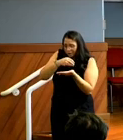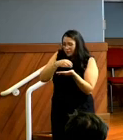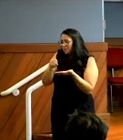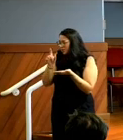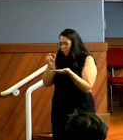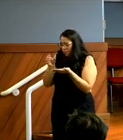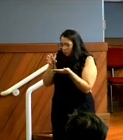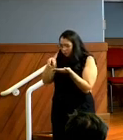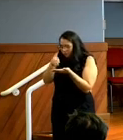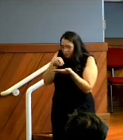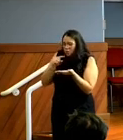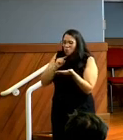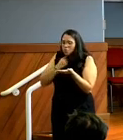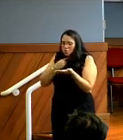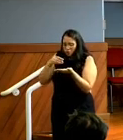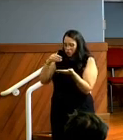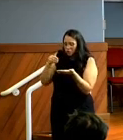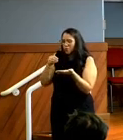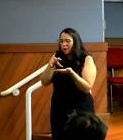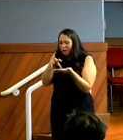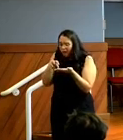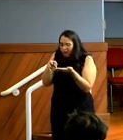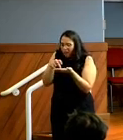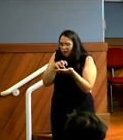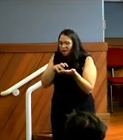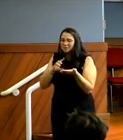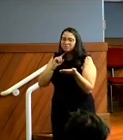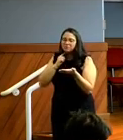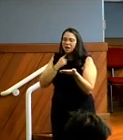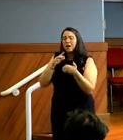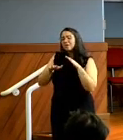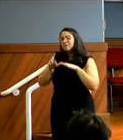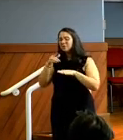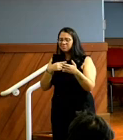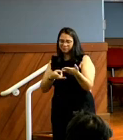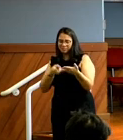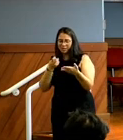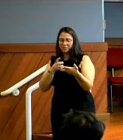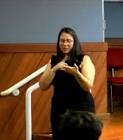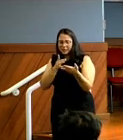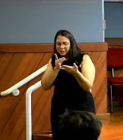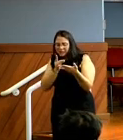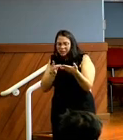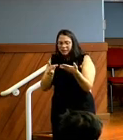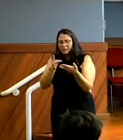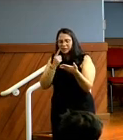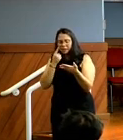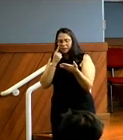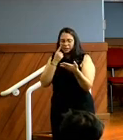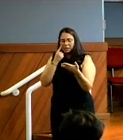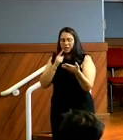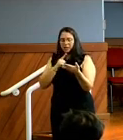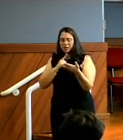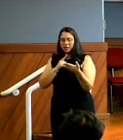pequenas manchinhas pontuais de fungo, coisas muito, que às vezes assim, a gente percebia muito delicado ali na